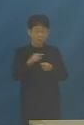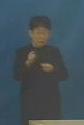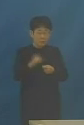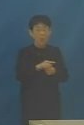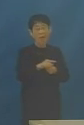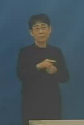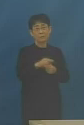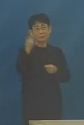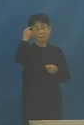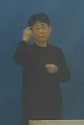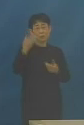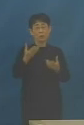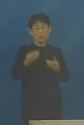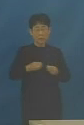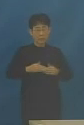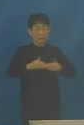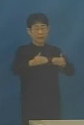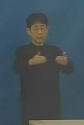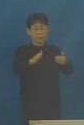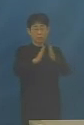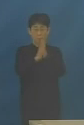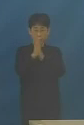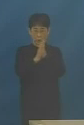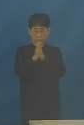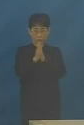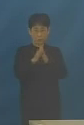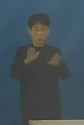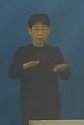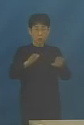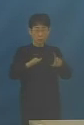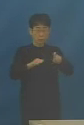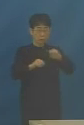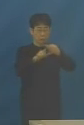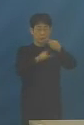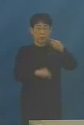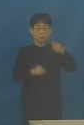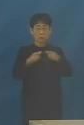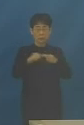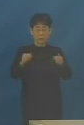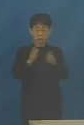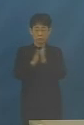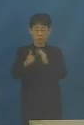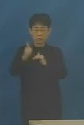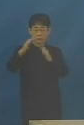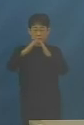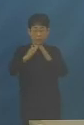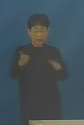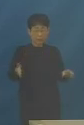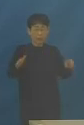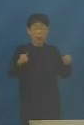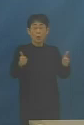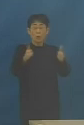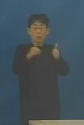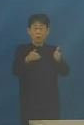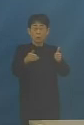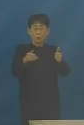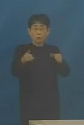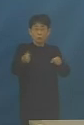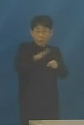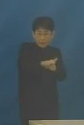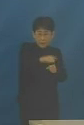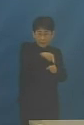ますこうしたことを今月全国知事会議も含めましてええまあ機会を作りながら